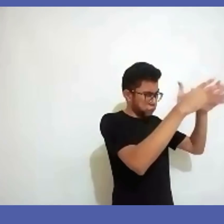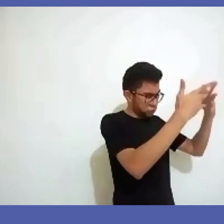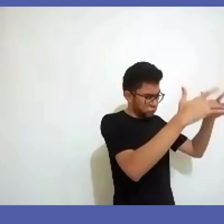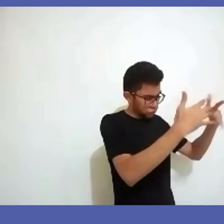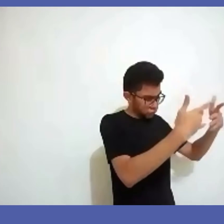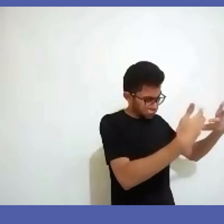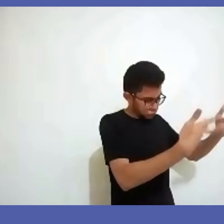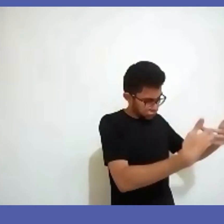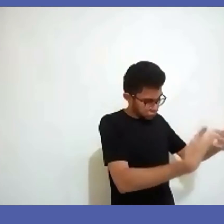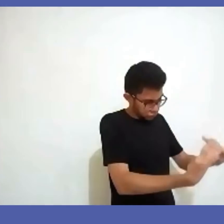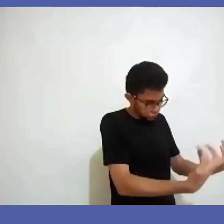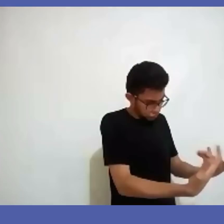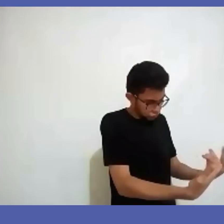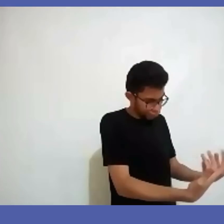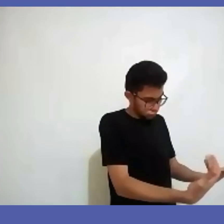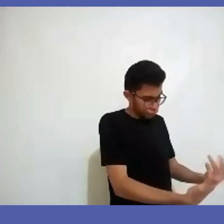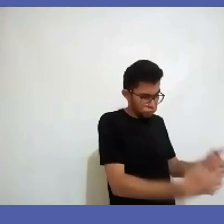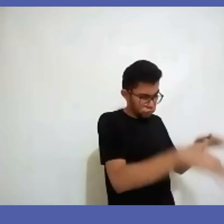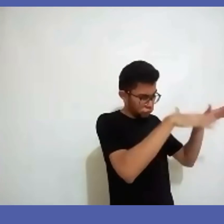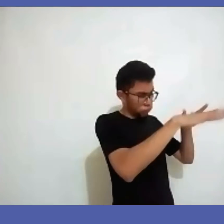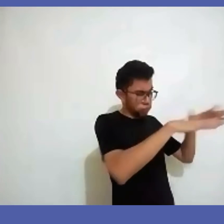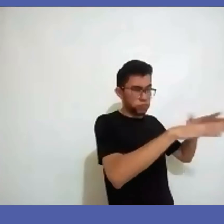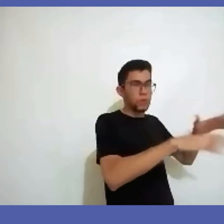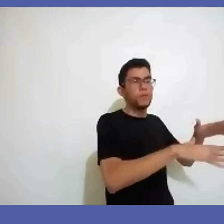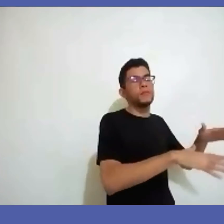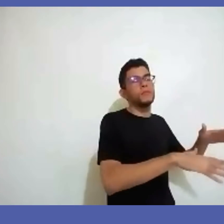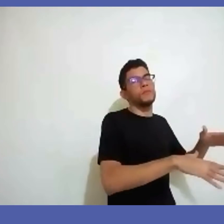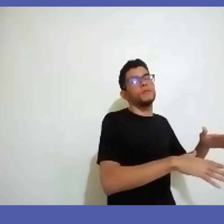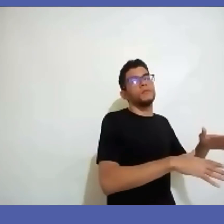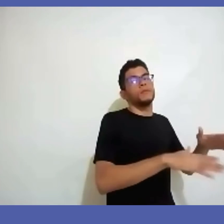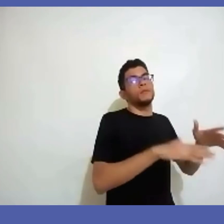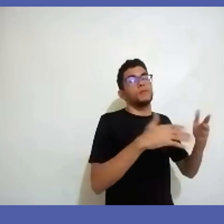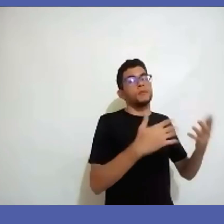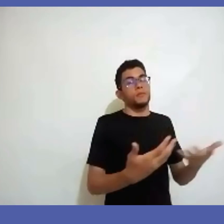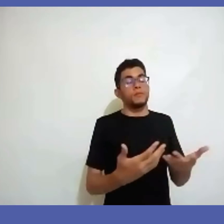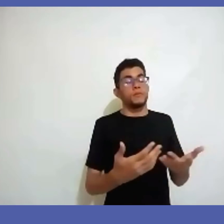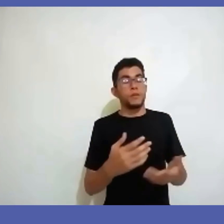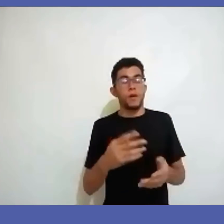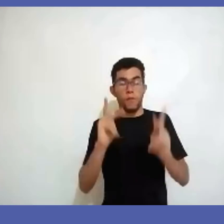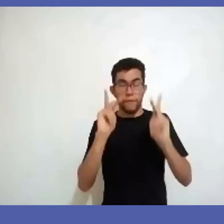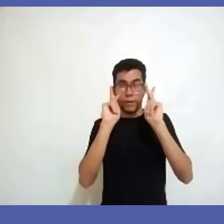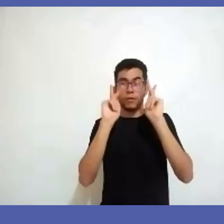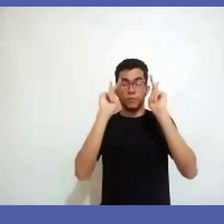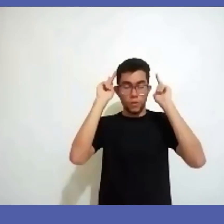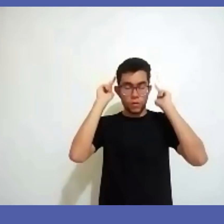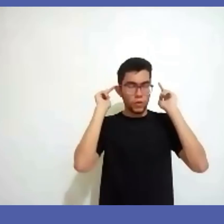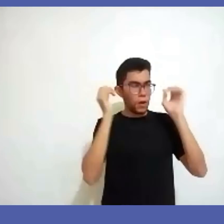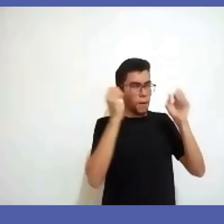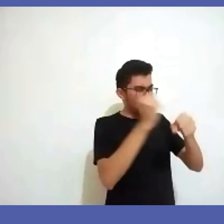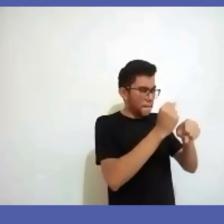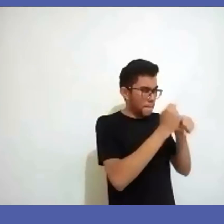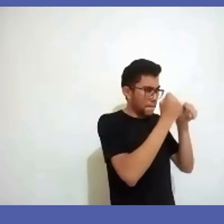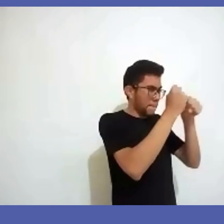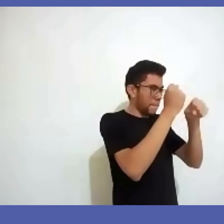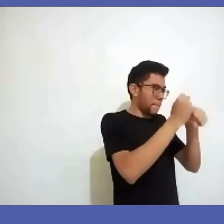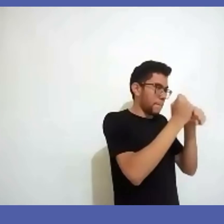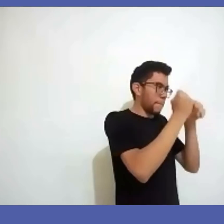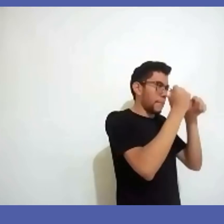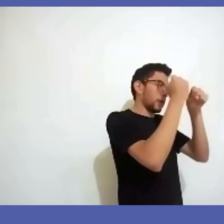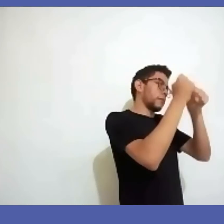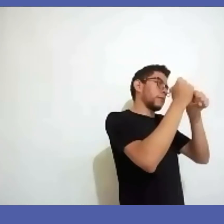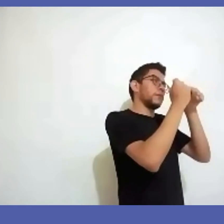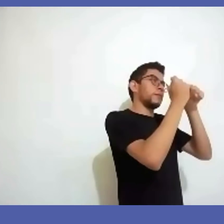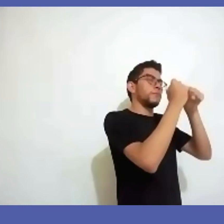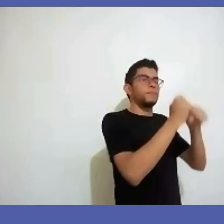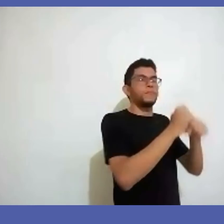porque Herodes construiu, né, com frestas, tampando as frestas com ouro, fios de ouro. Então eles tiraram